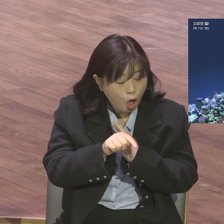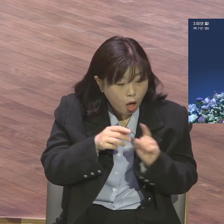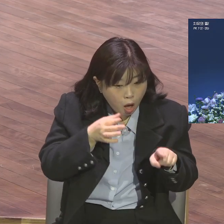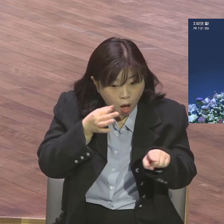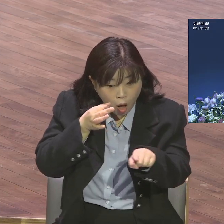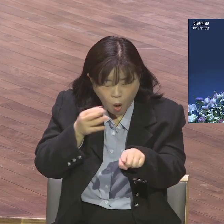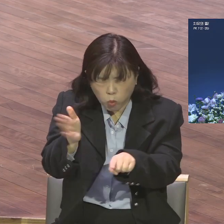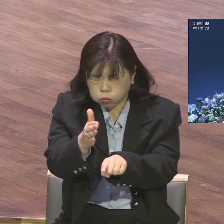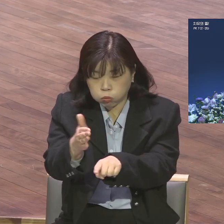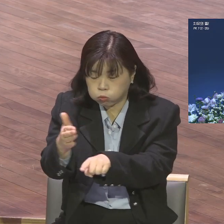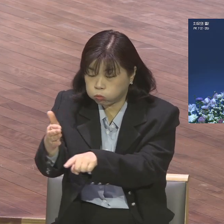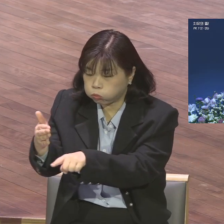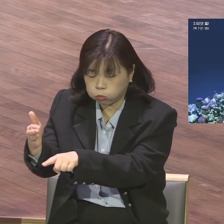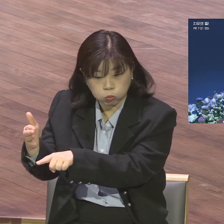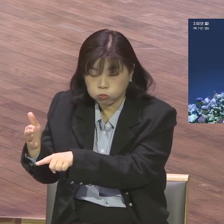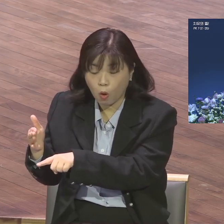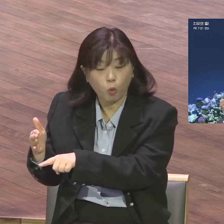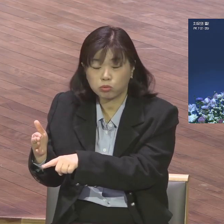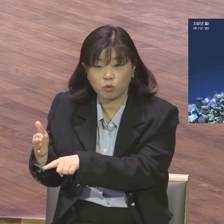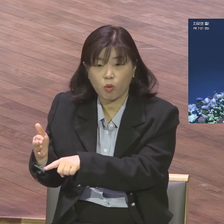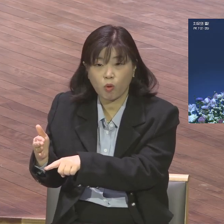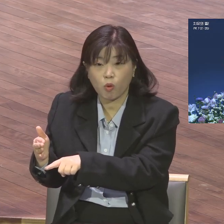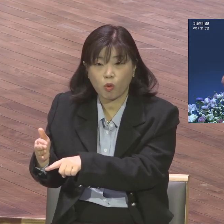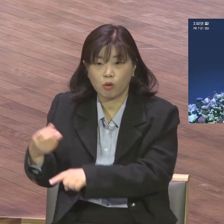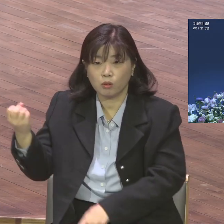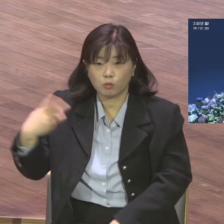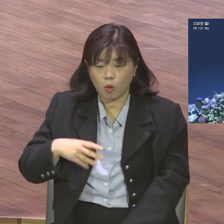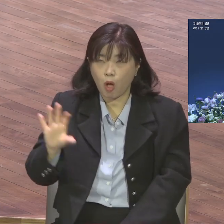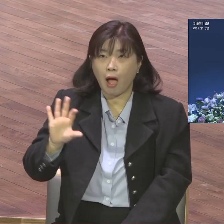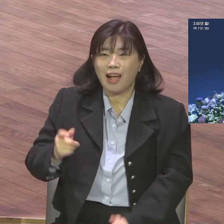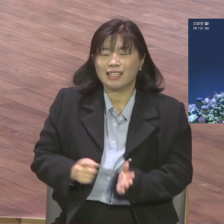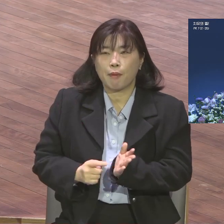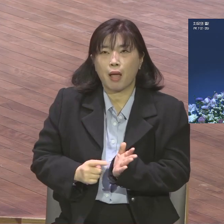관광객들이 오래된 도시라 많이 놀려오는데 화장실 하나 없어.